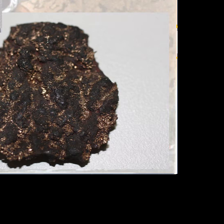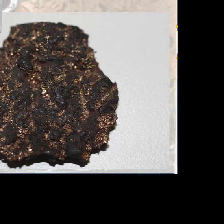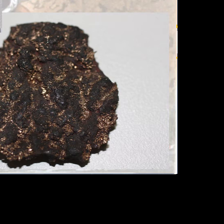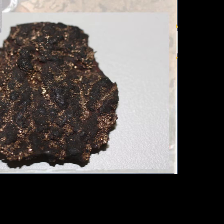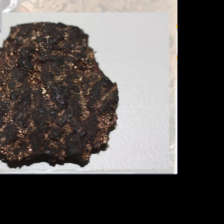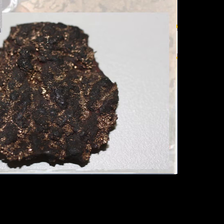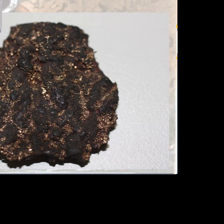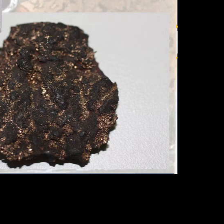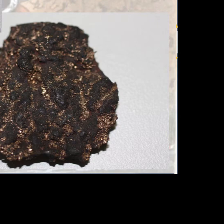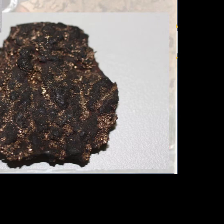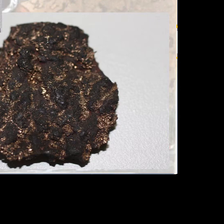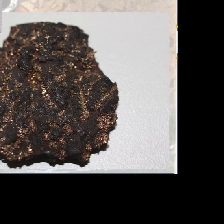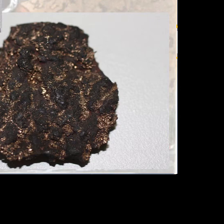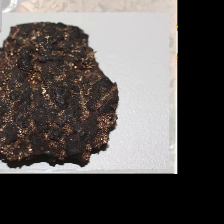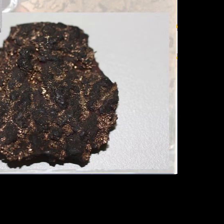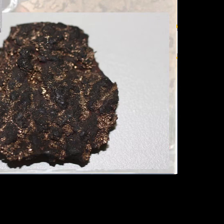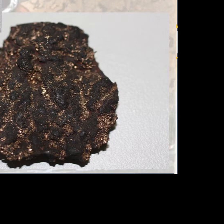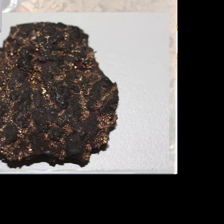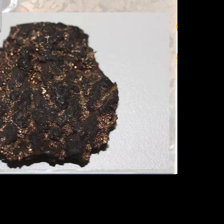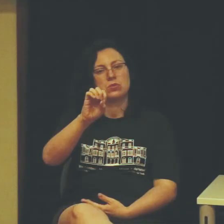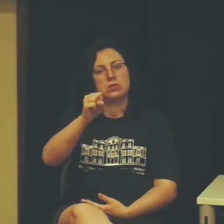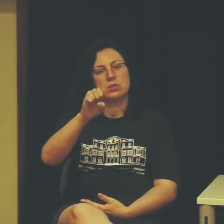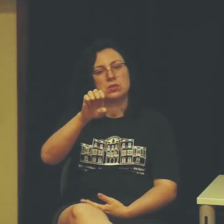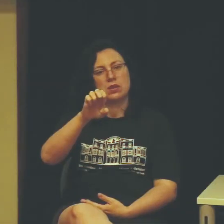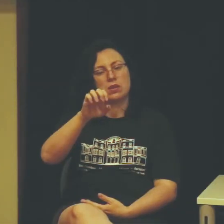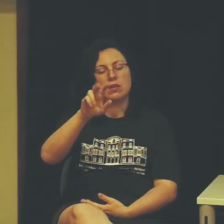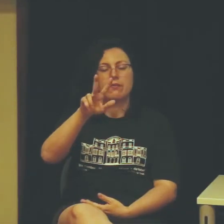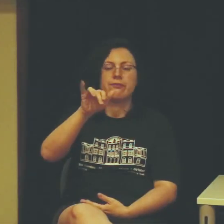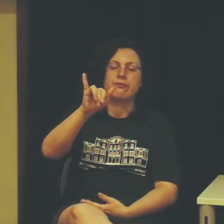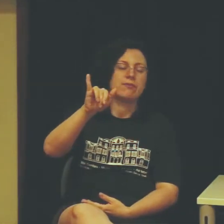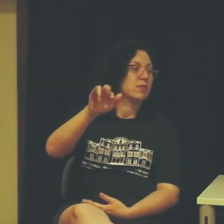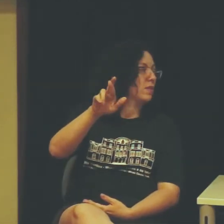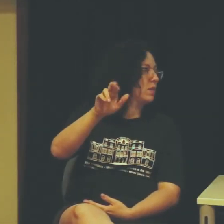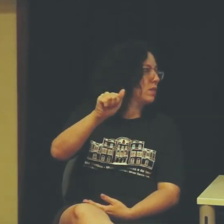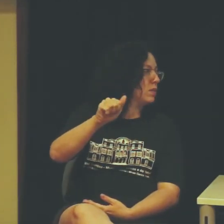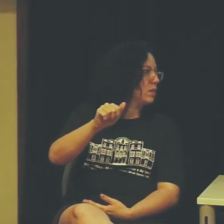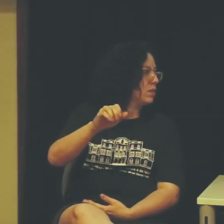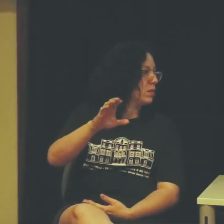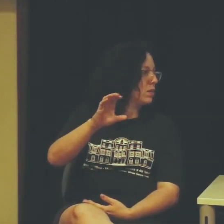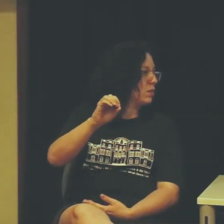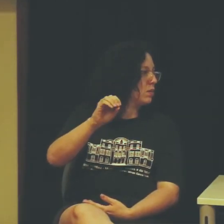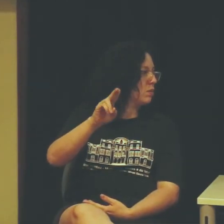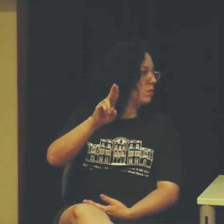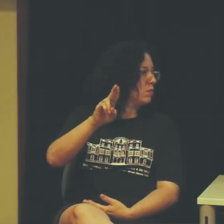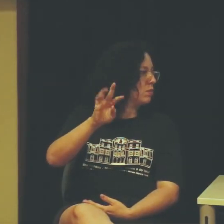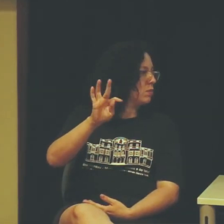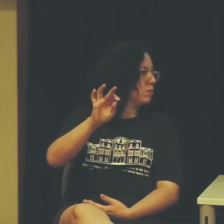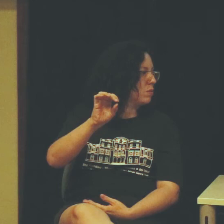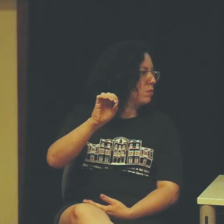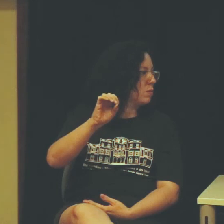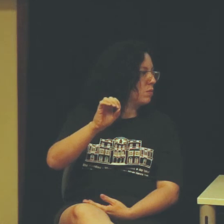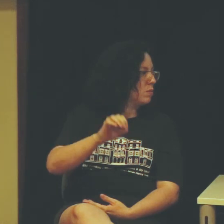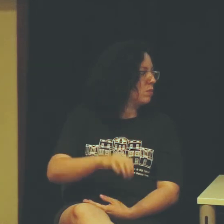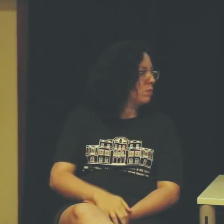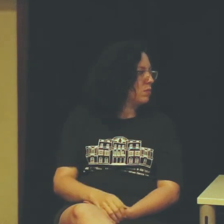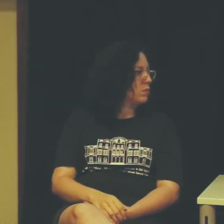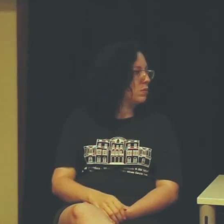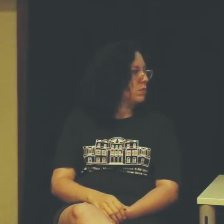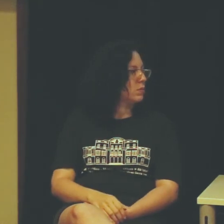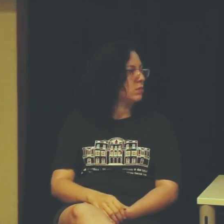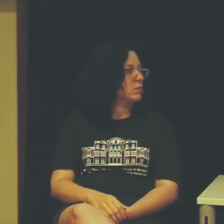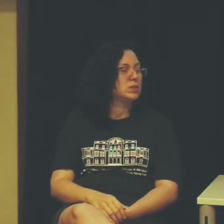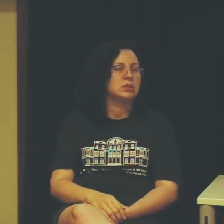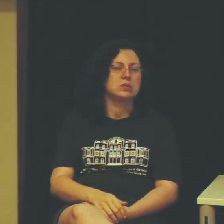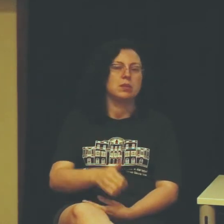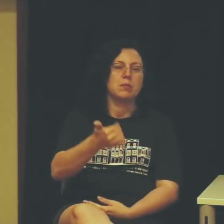é José Vieira Couto, que... Nossa, esse foi um transformador que estourou aí. José Vieira